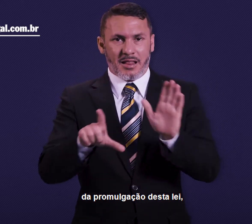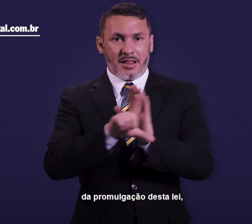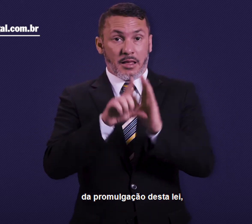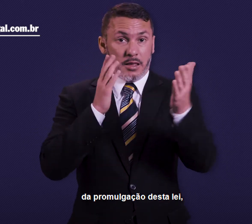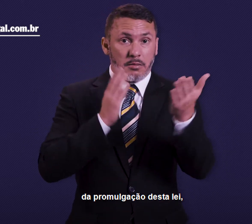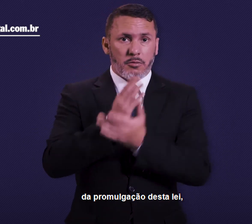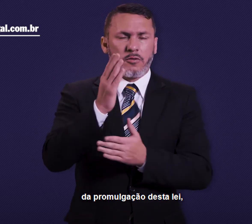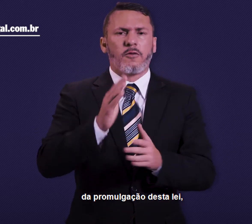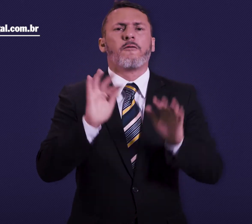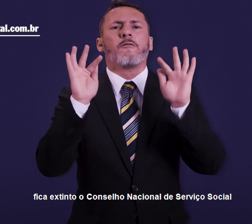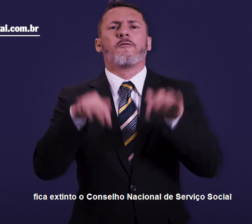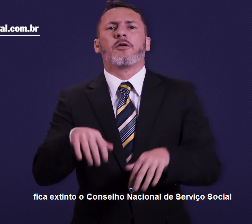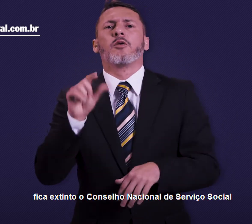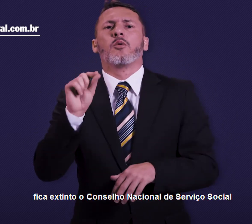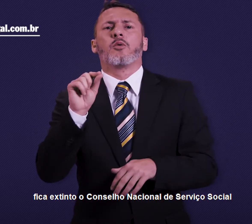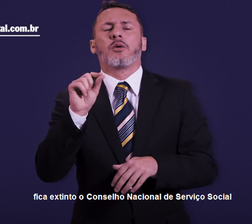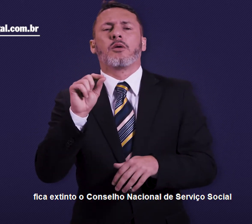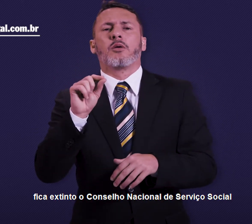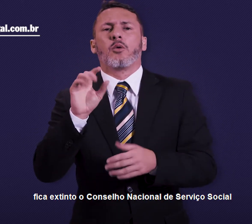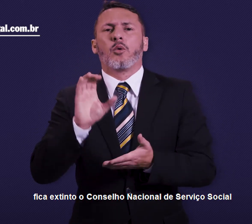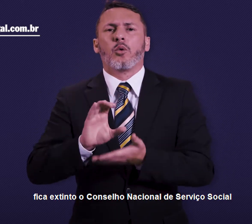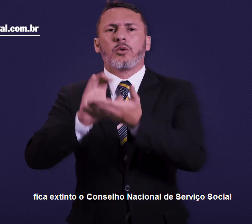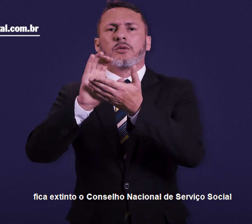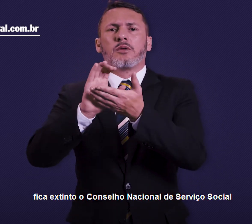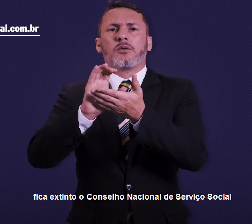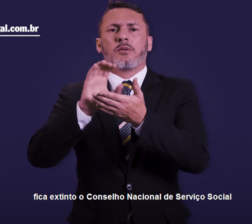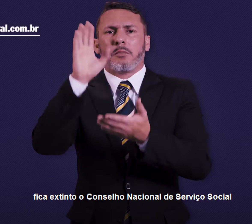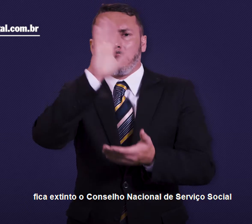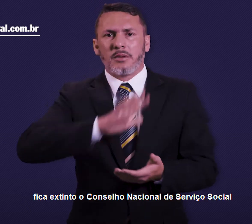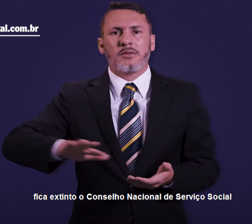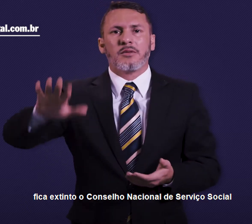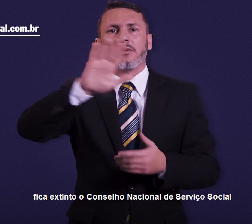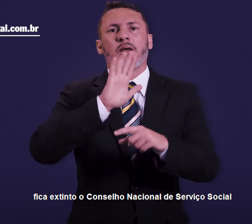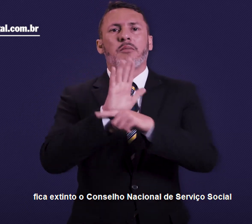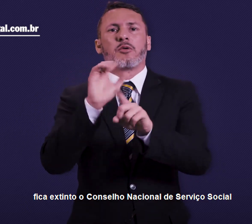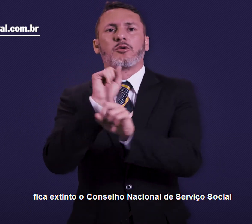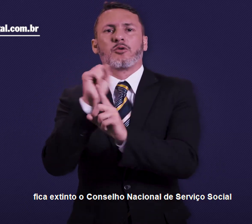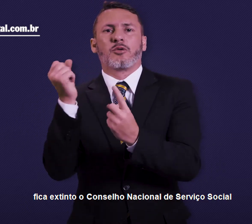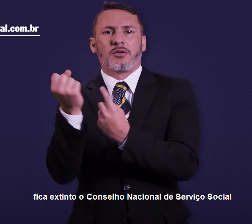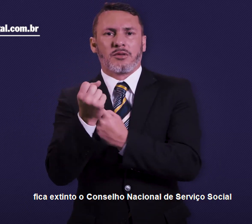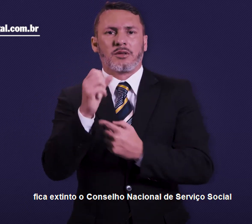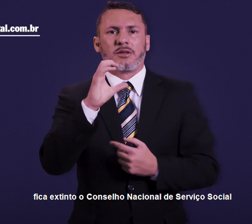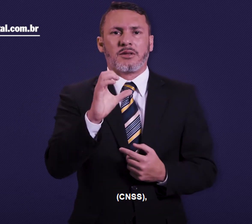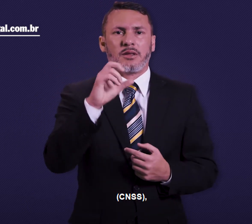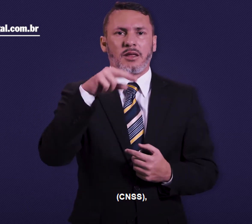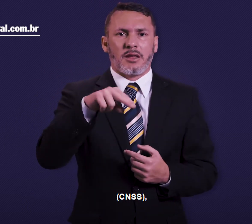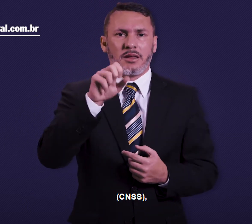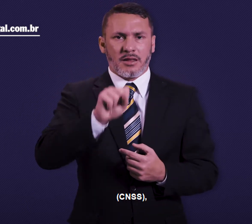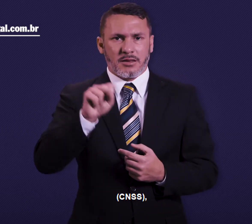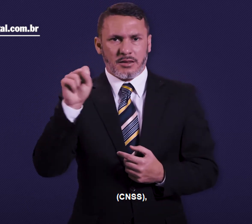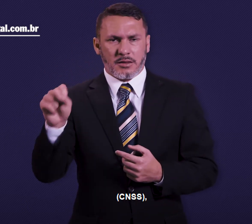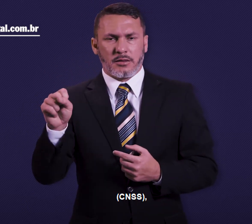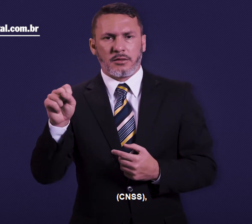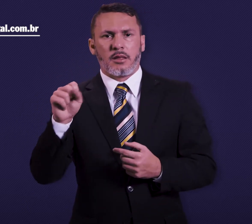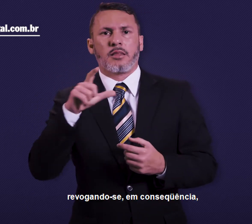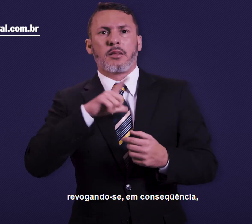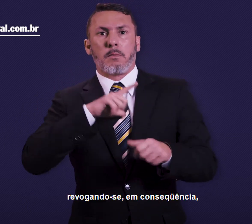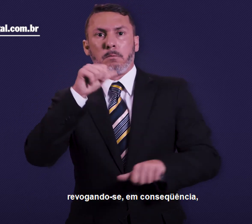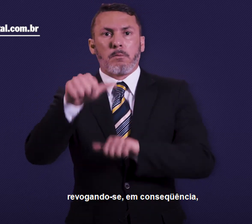promulgação desta lei, fica extinto o Conselho Nacional de Serviço Social, CNSS,